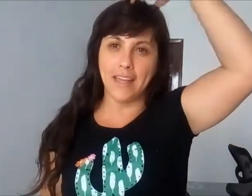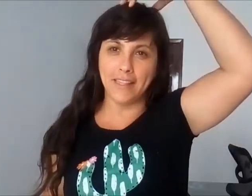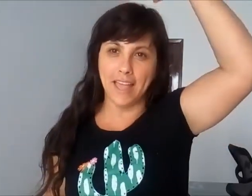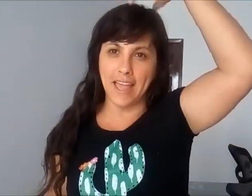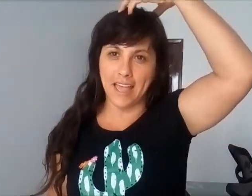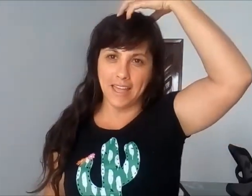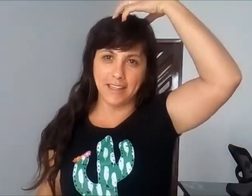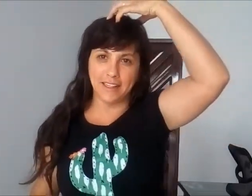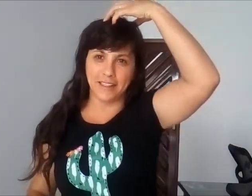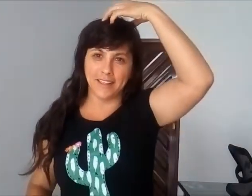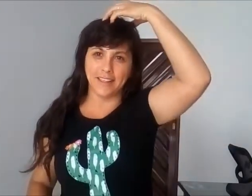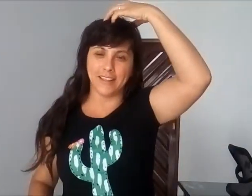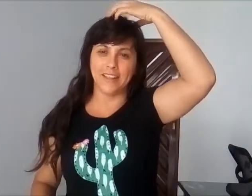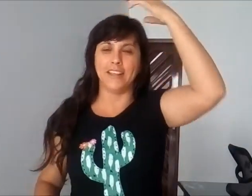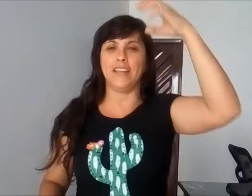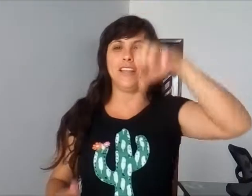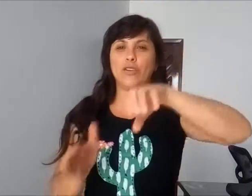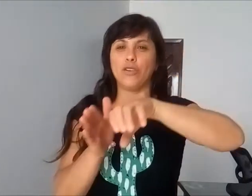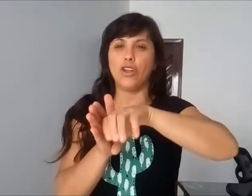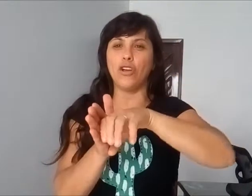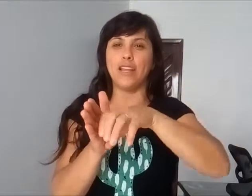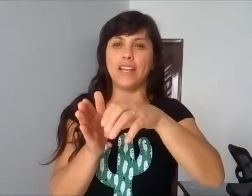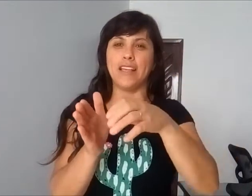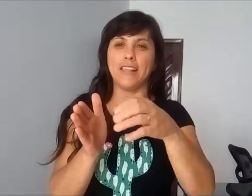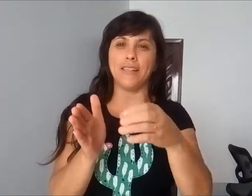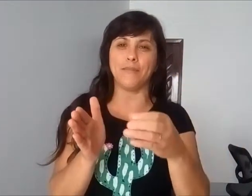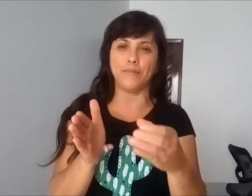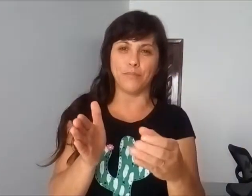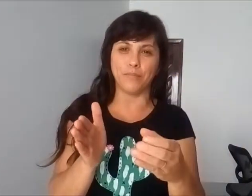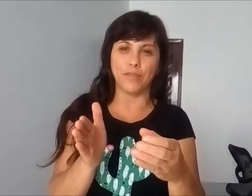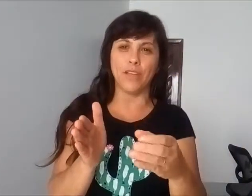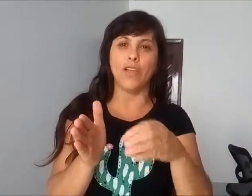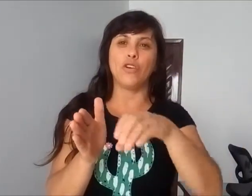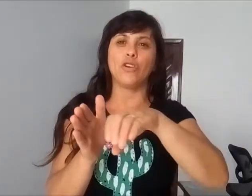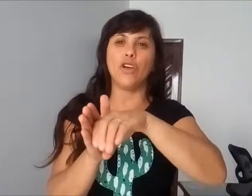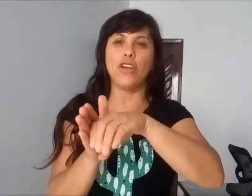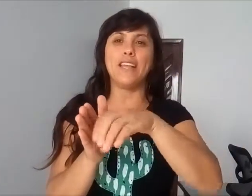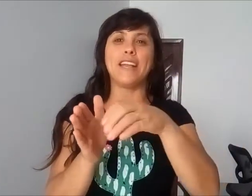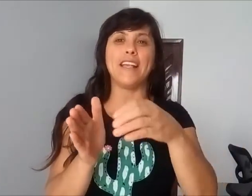rei e crônica crônica